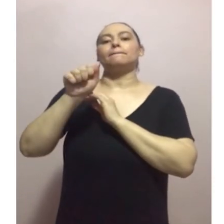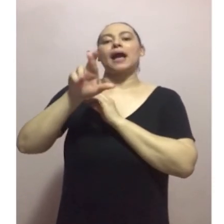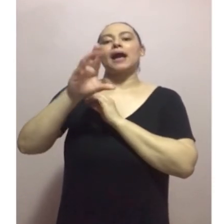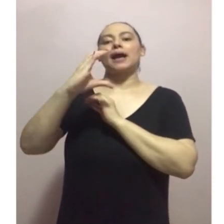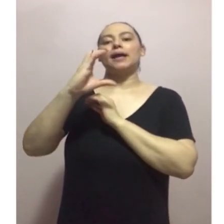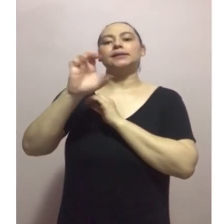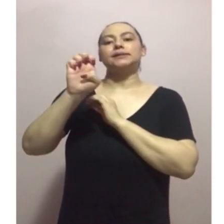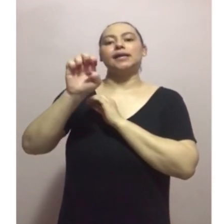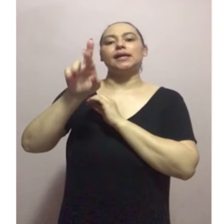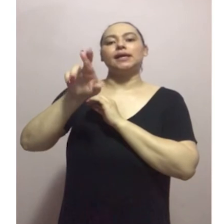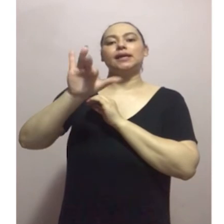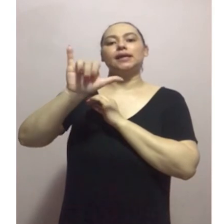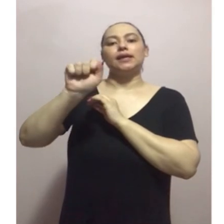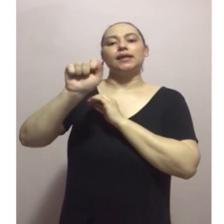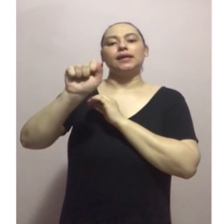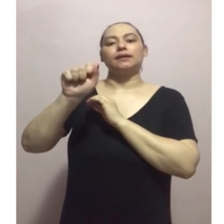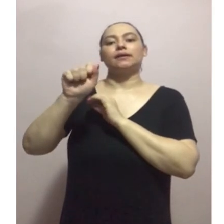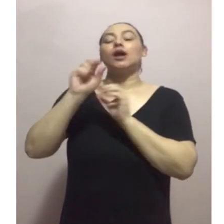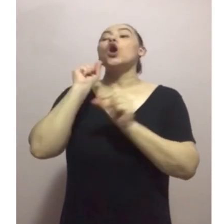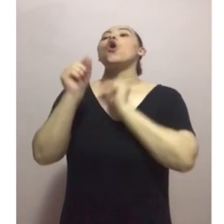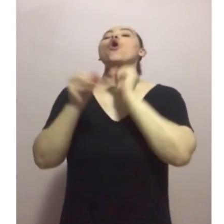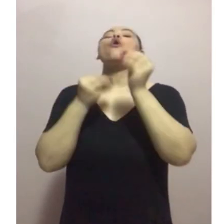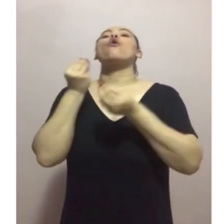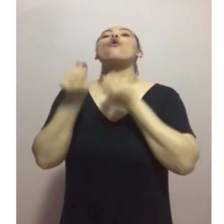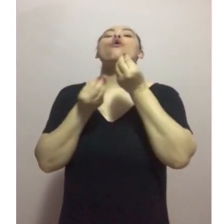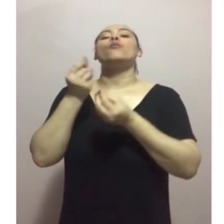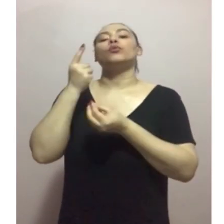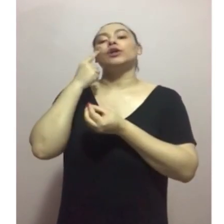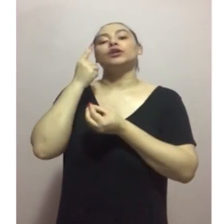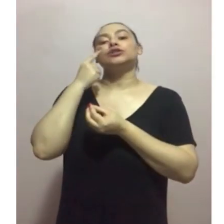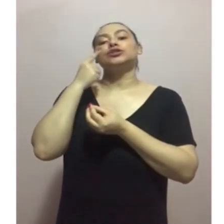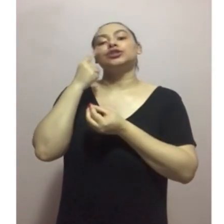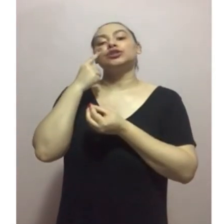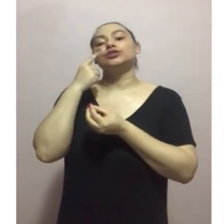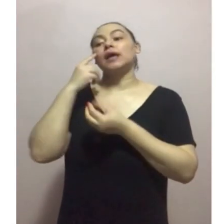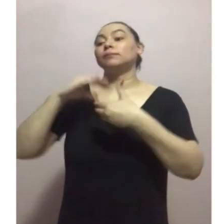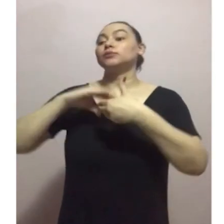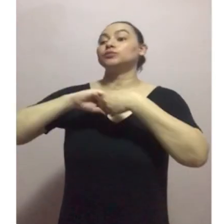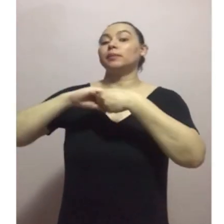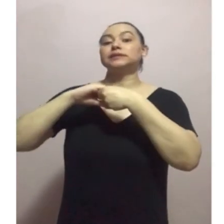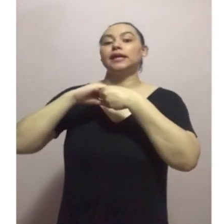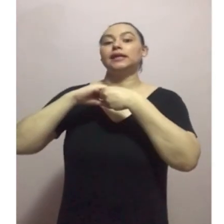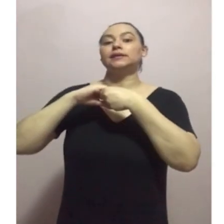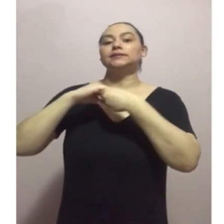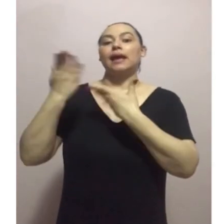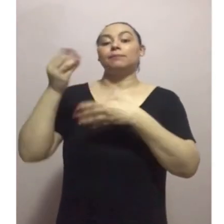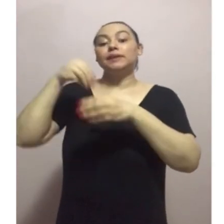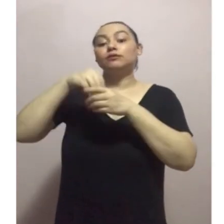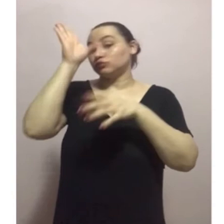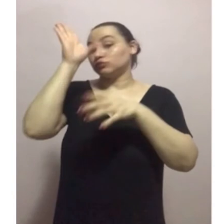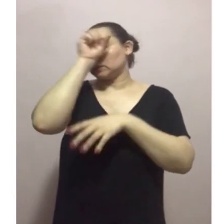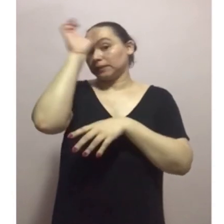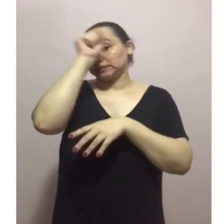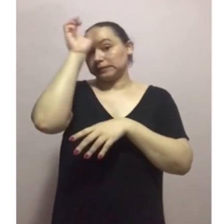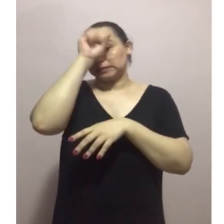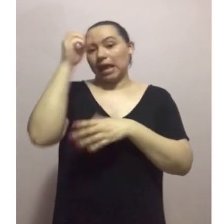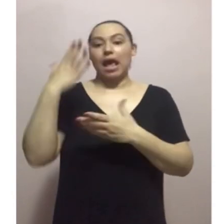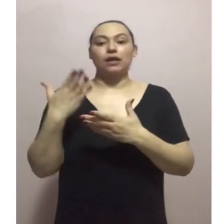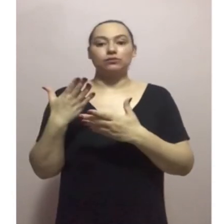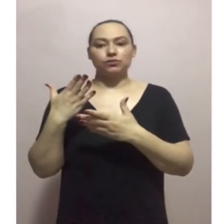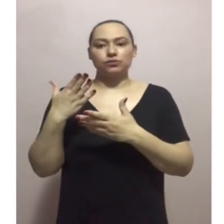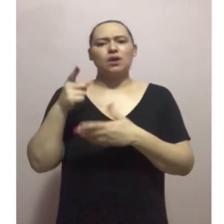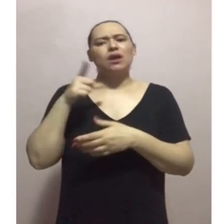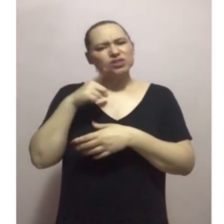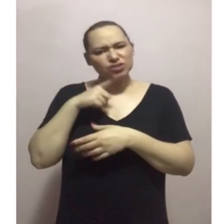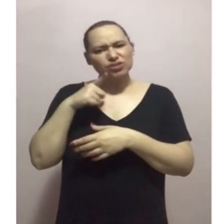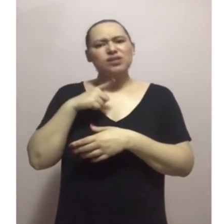puder perguntar de novo, ela coloca assim: como que a gente vê a realização de parcerias? Assim, dentro dos aprendizados que